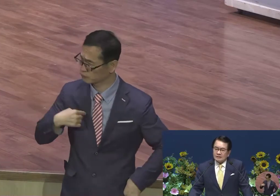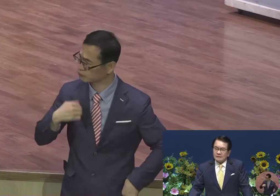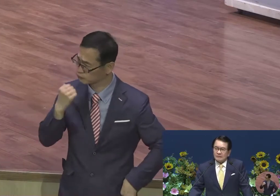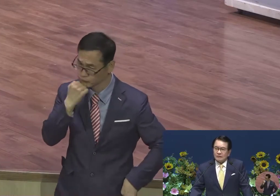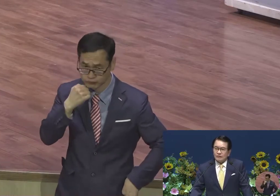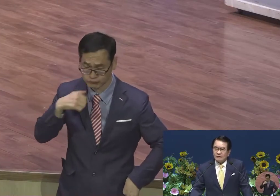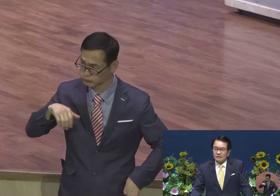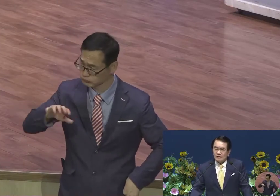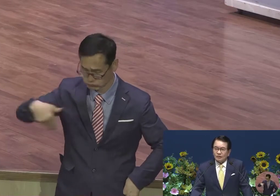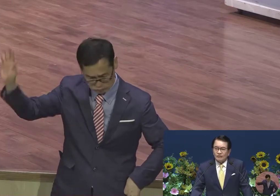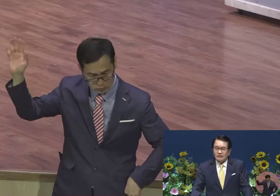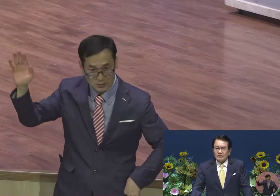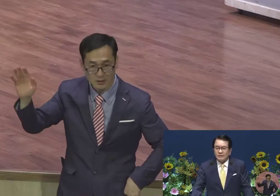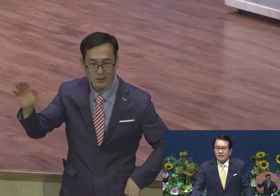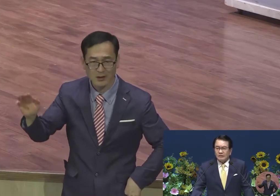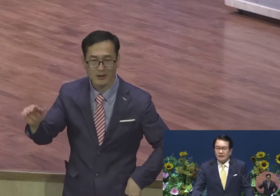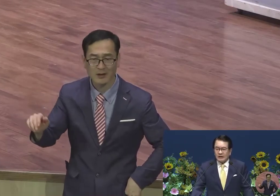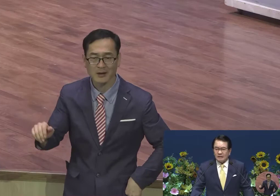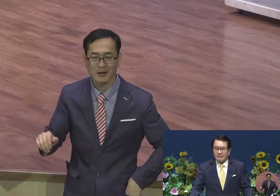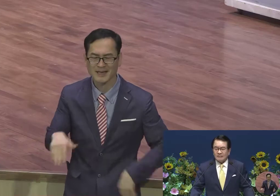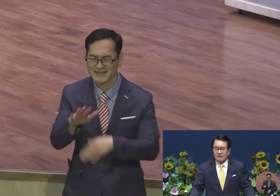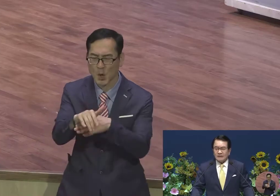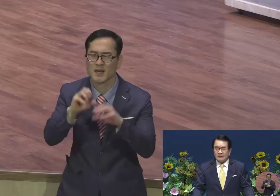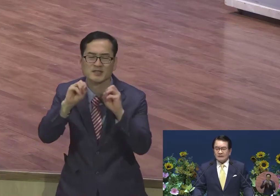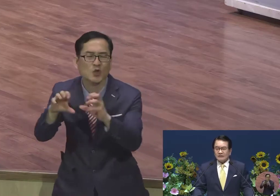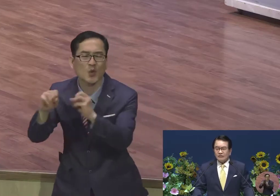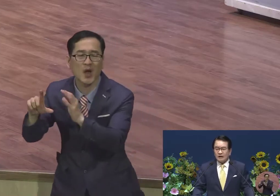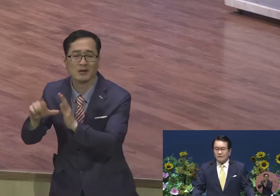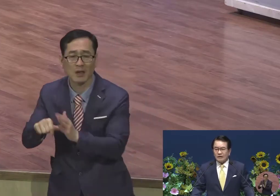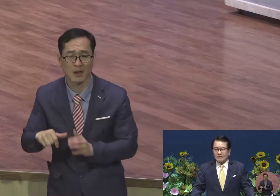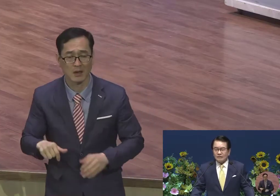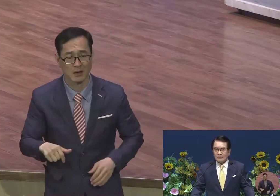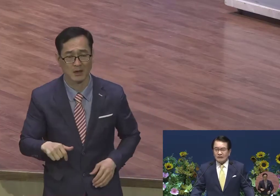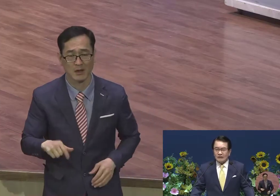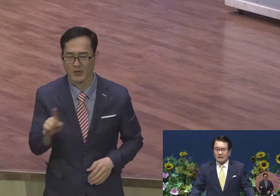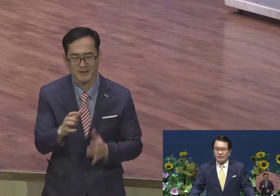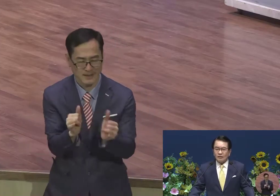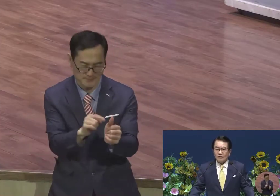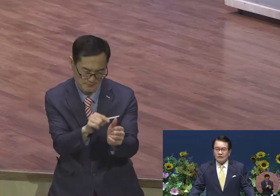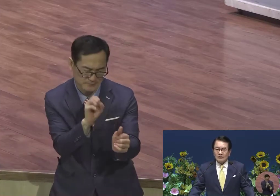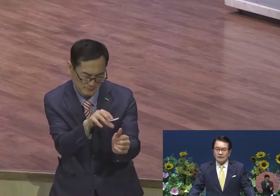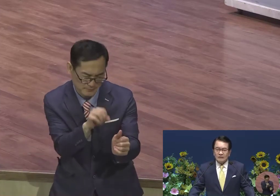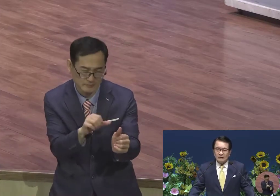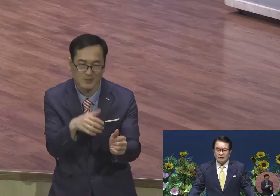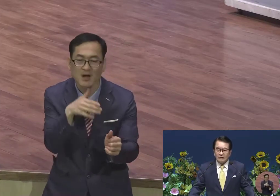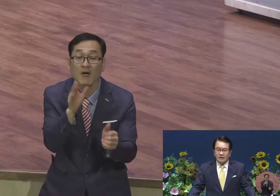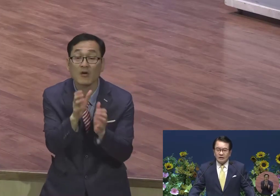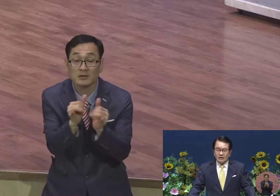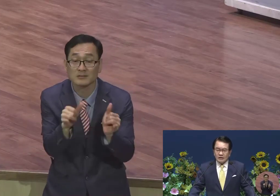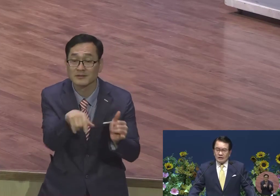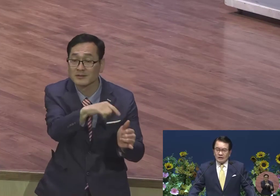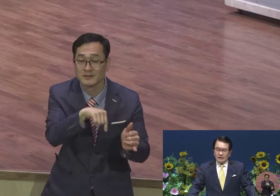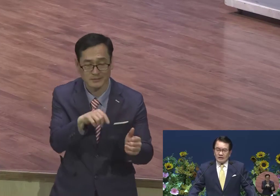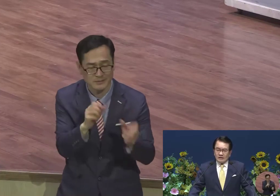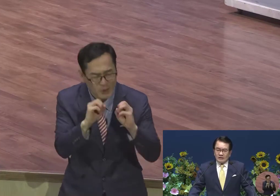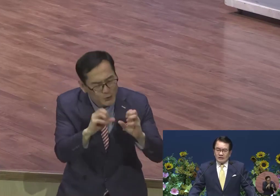시골에서 가서요 전도하면 도시에서는 별로 그만 안해요 시골에 한 번 가 전도했더니 노인들이 어른들이